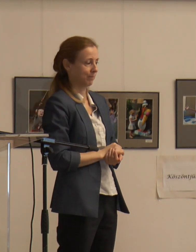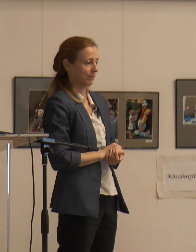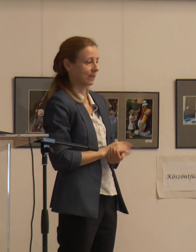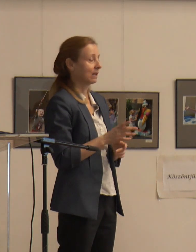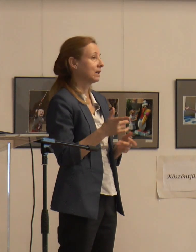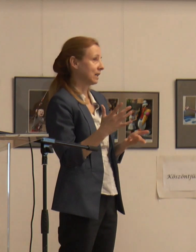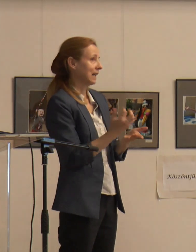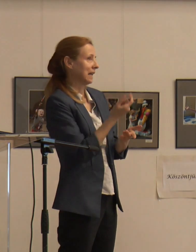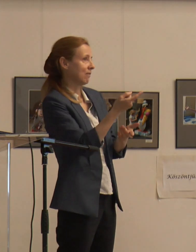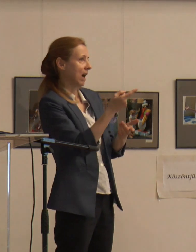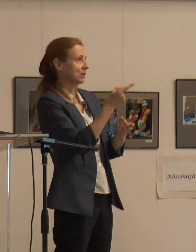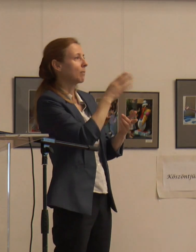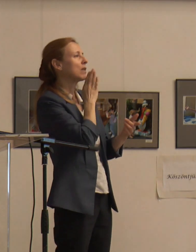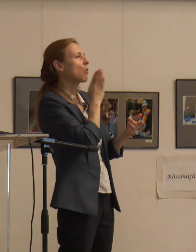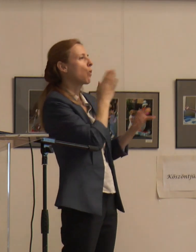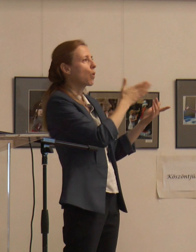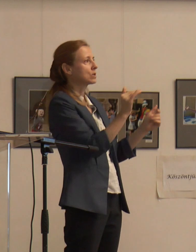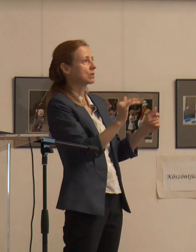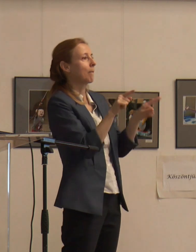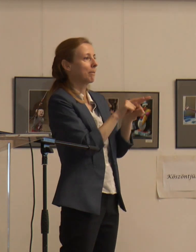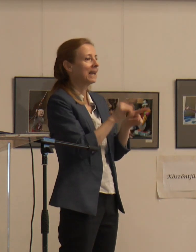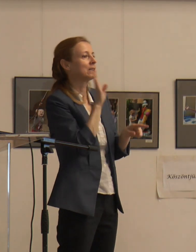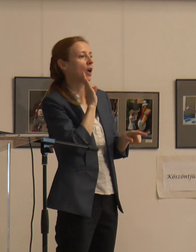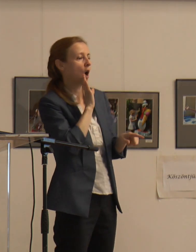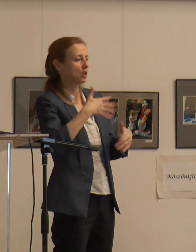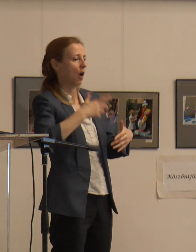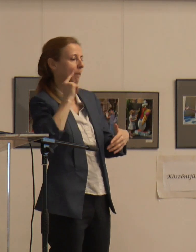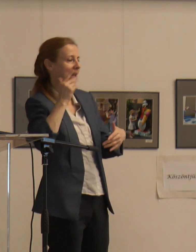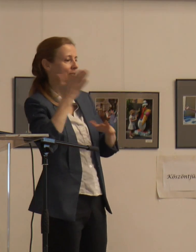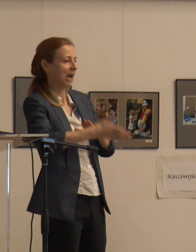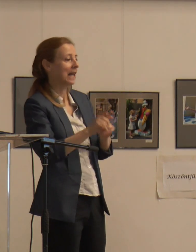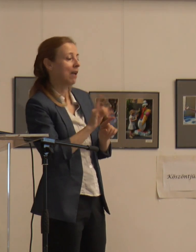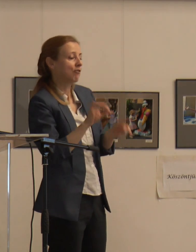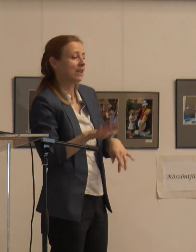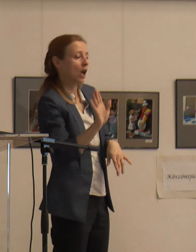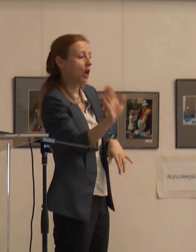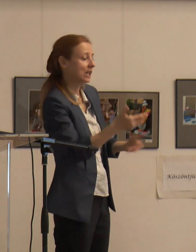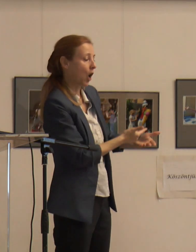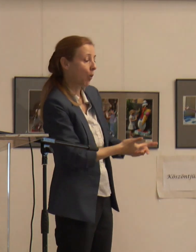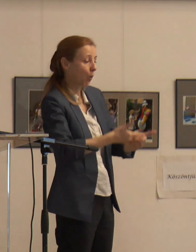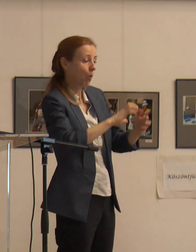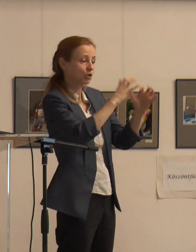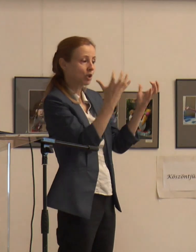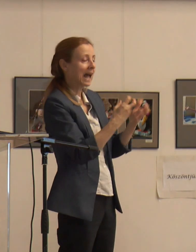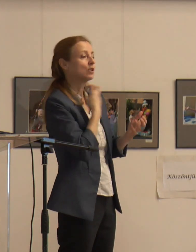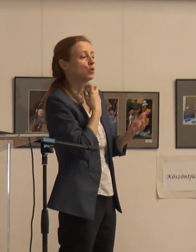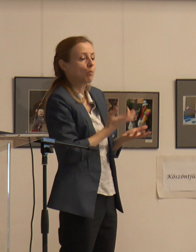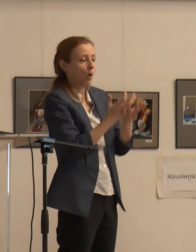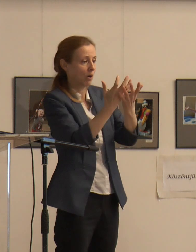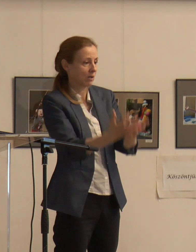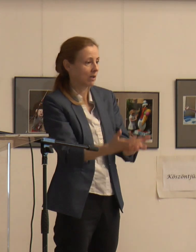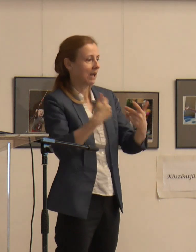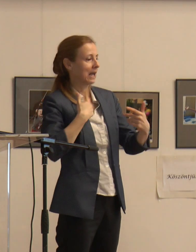Kiváló időszakot ősz a gyermekeknek, mint anyai felé, aki fiainak számára kusarák, gyümölcsel felteli.